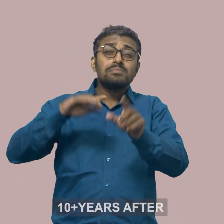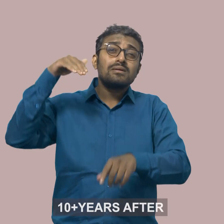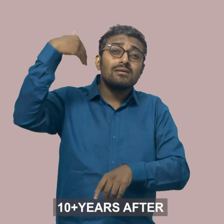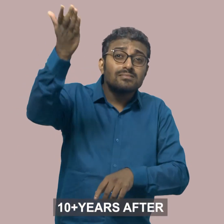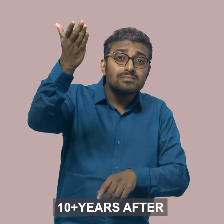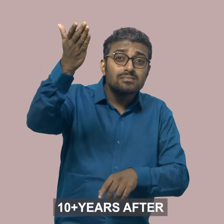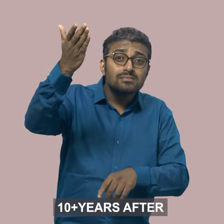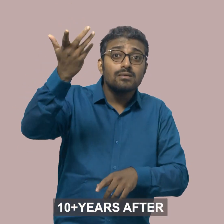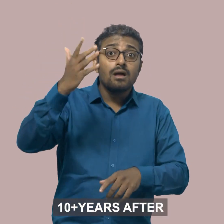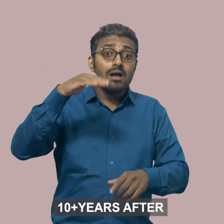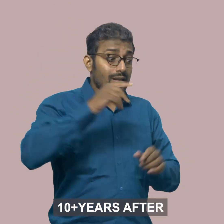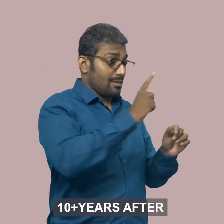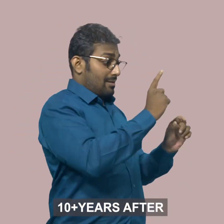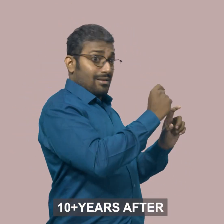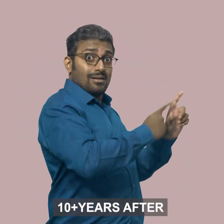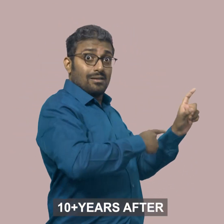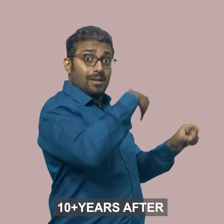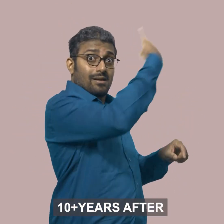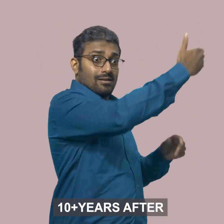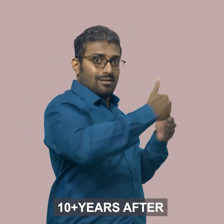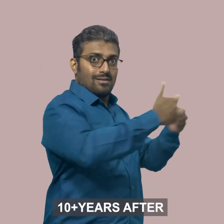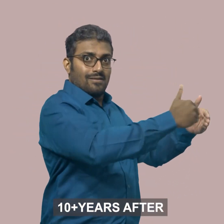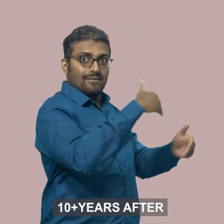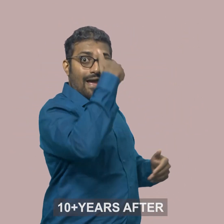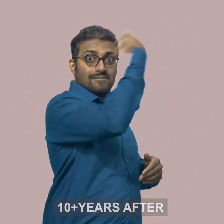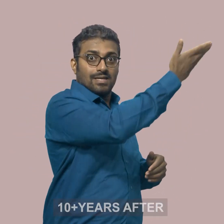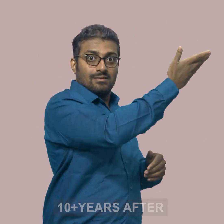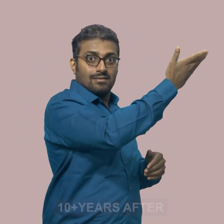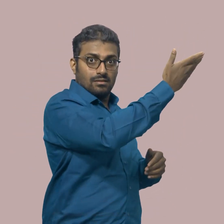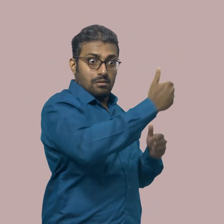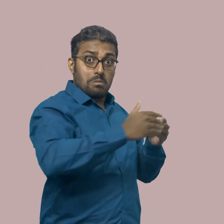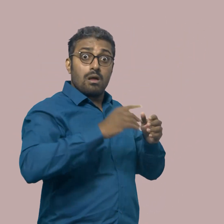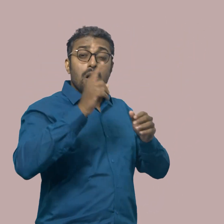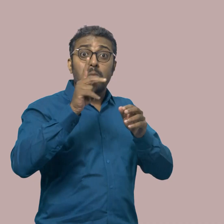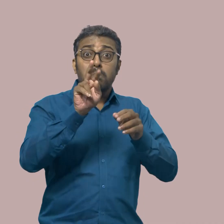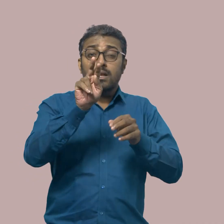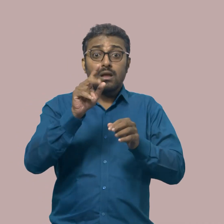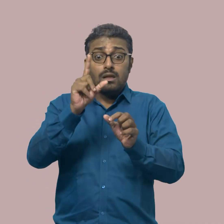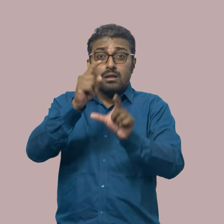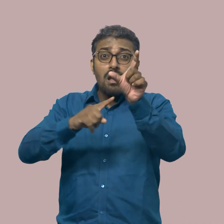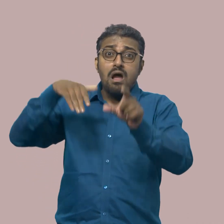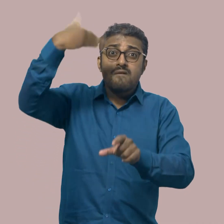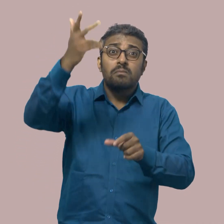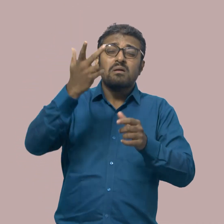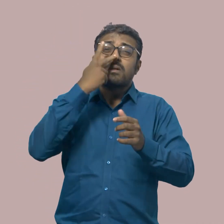साइनिंग स्पेस थोड़ा मिड लेवल ऑफ हाई एंड द स्पेस साइनिंग स्पेस लाइक सून दैट एक्सप्रेस द